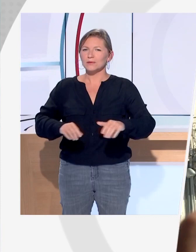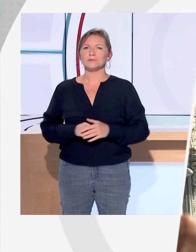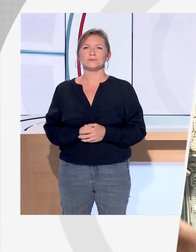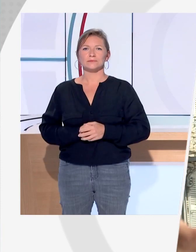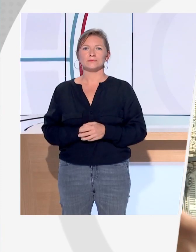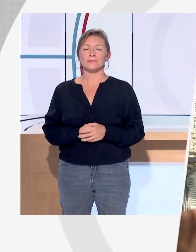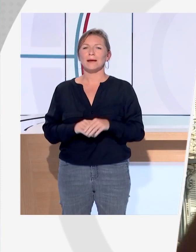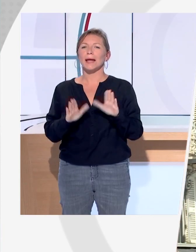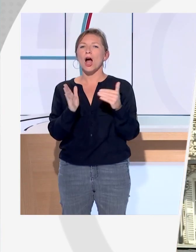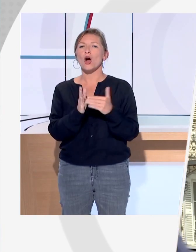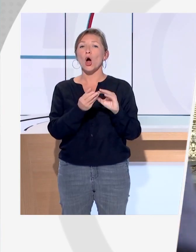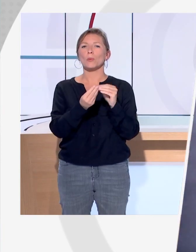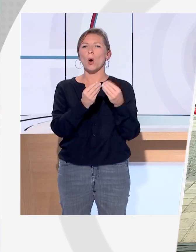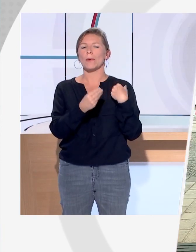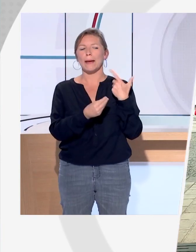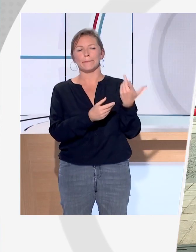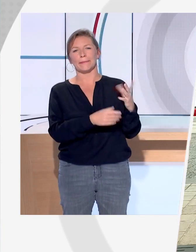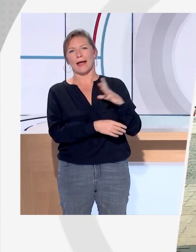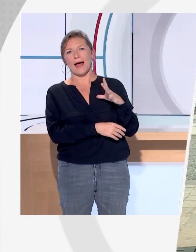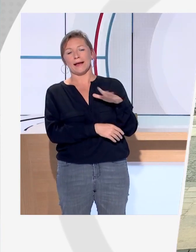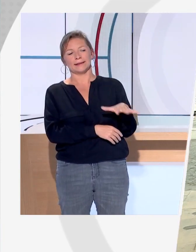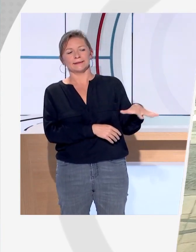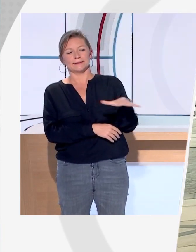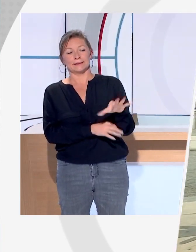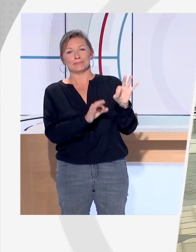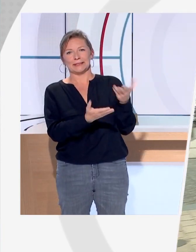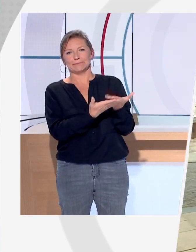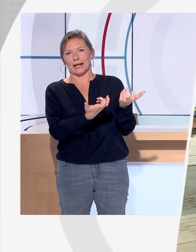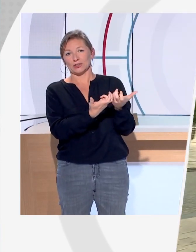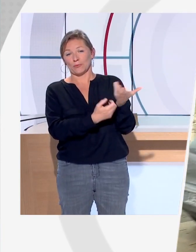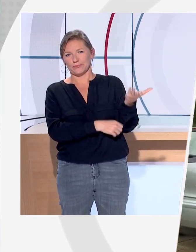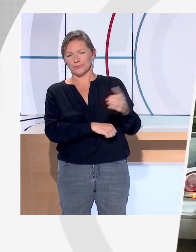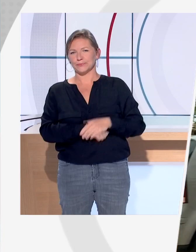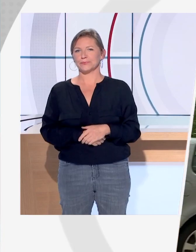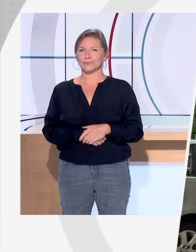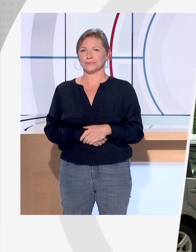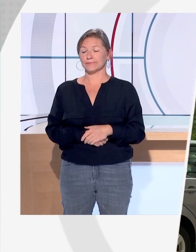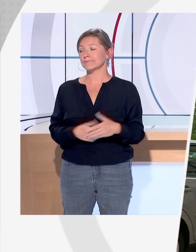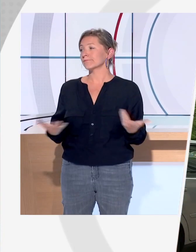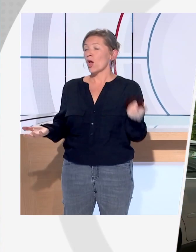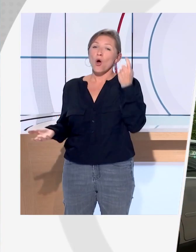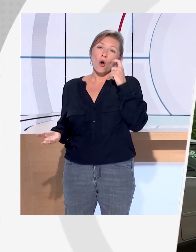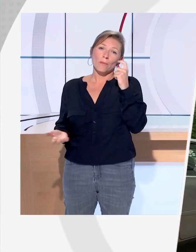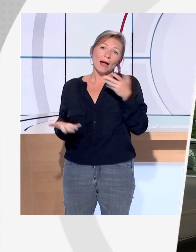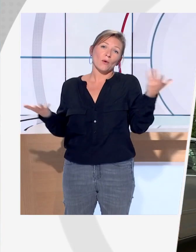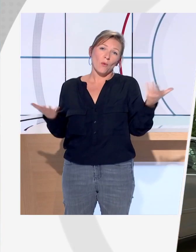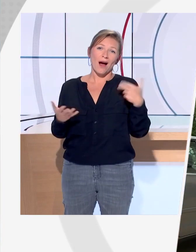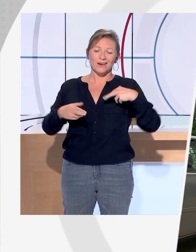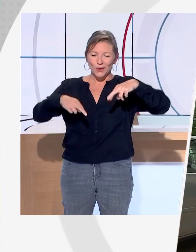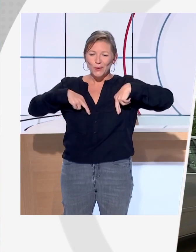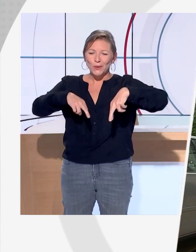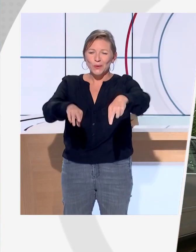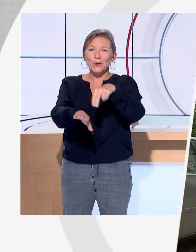Pourtant, il reste quelques zones d'ombre, comme sur cette zone piétonne. On constate que sur cette